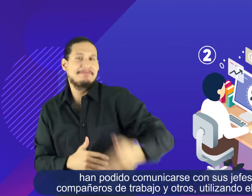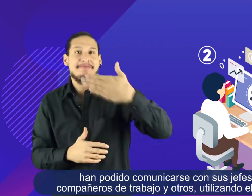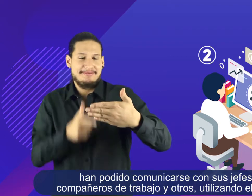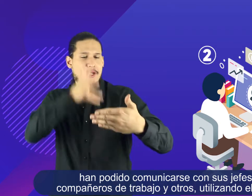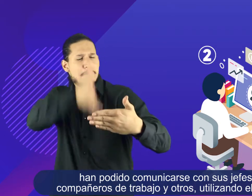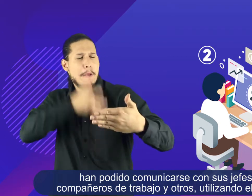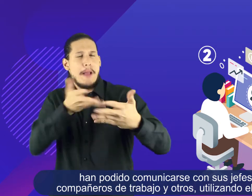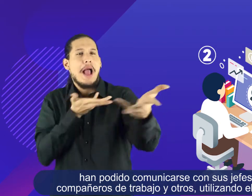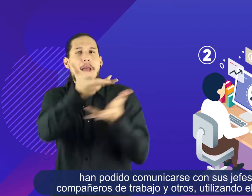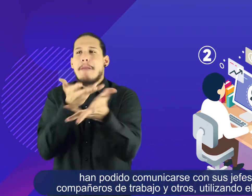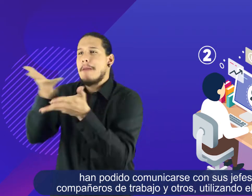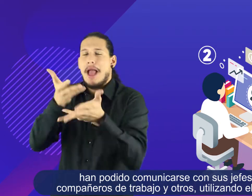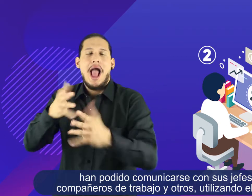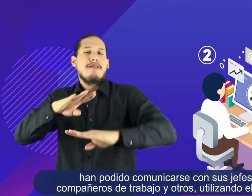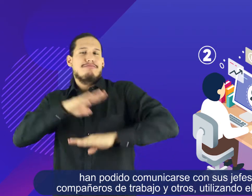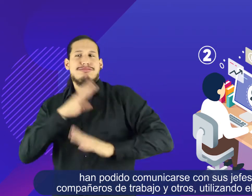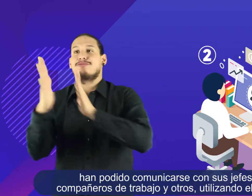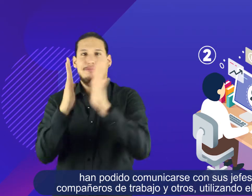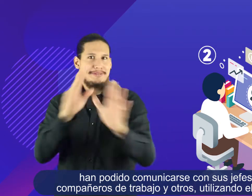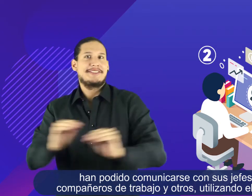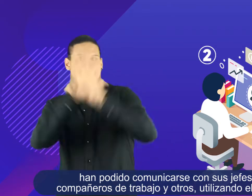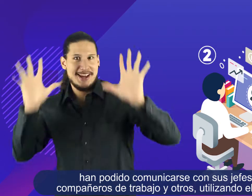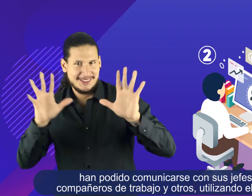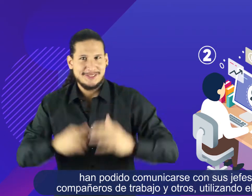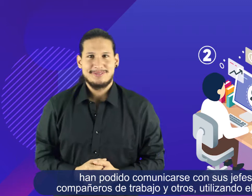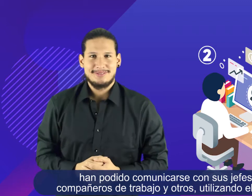sus jefes, compañeros de trabajo y otros utilizando el CIEL.